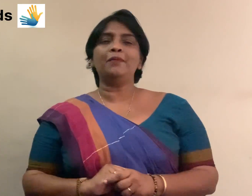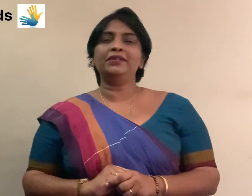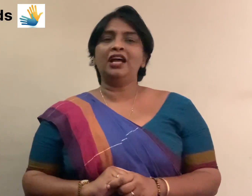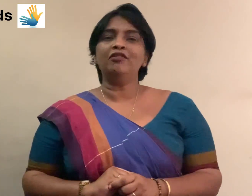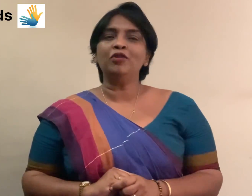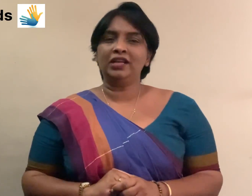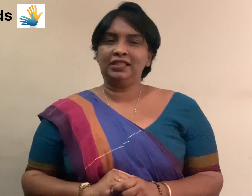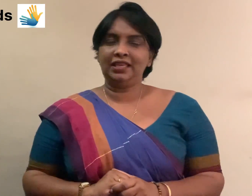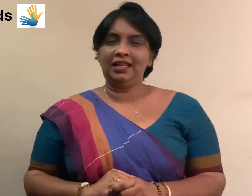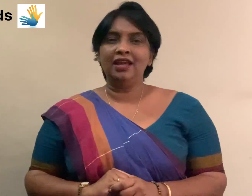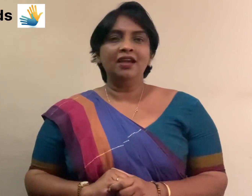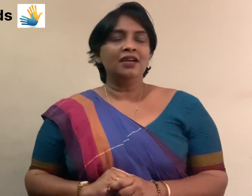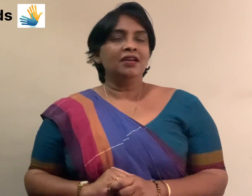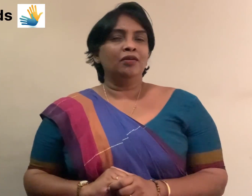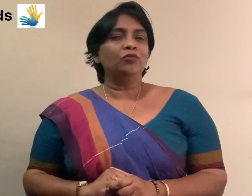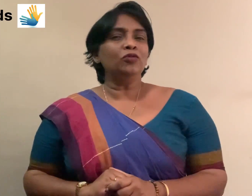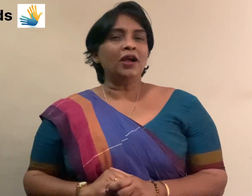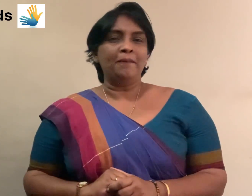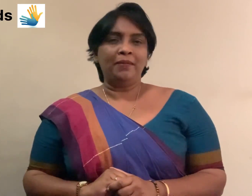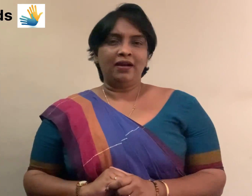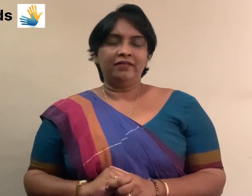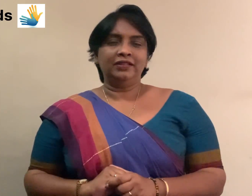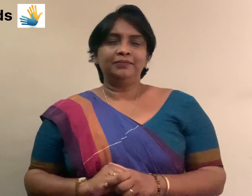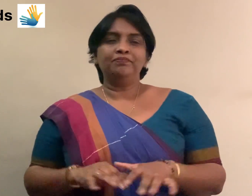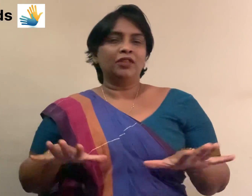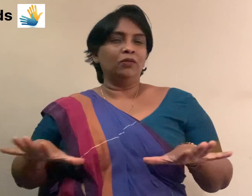ආපදාව මොකක්ද කියලා. භූකම්පාව.